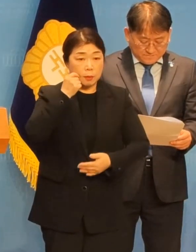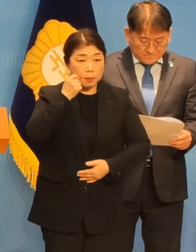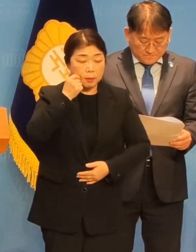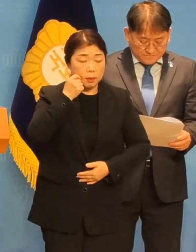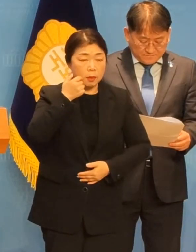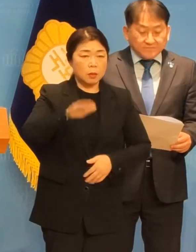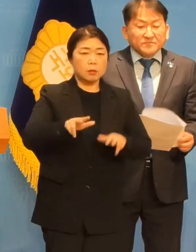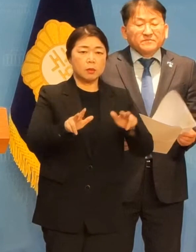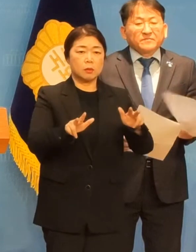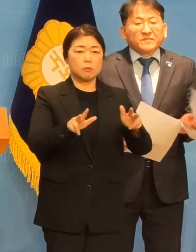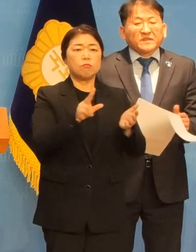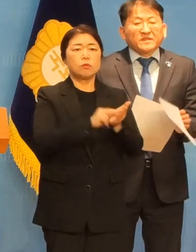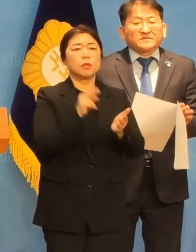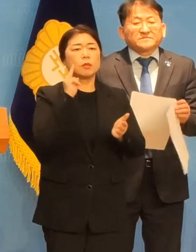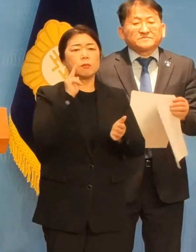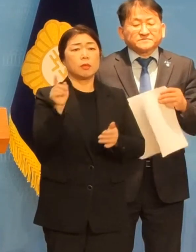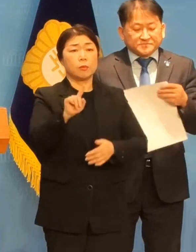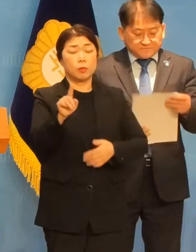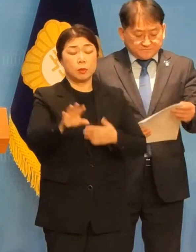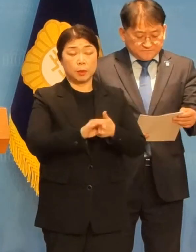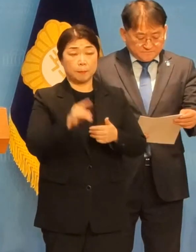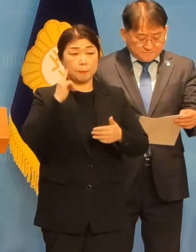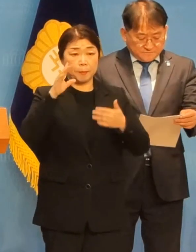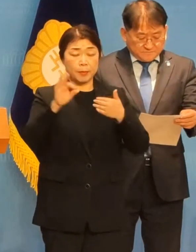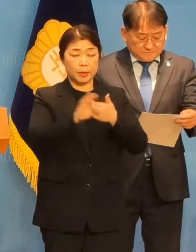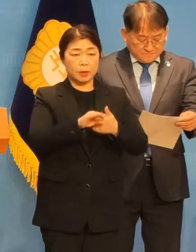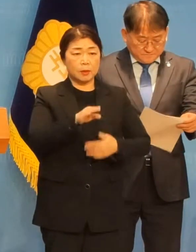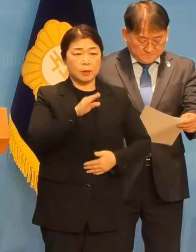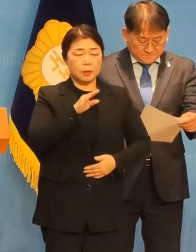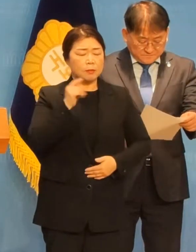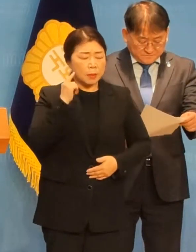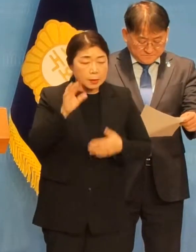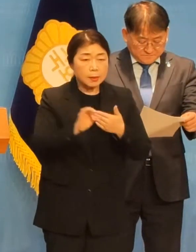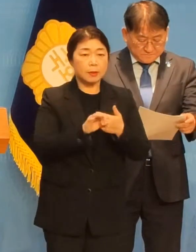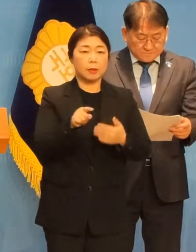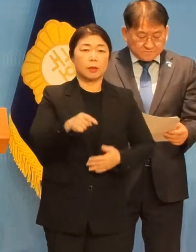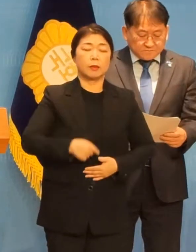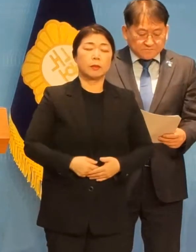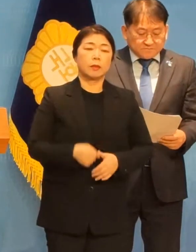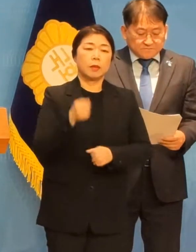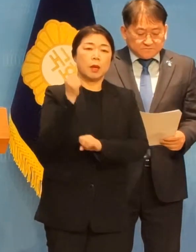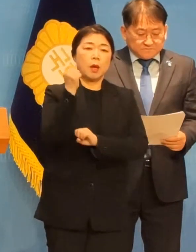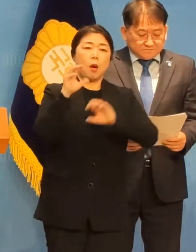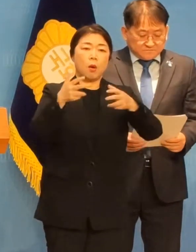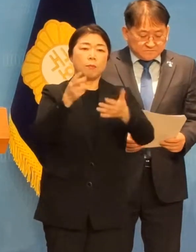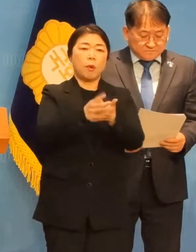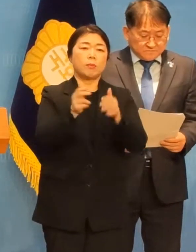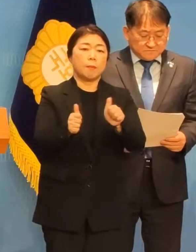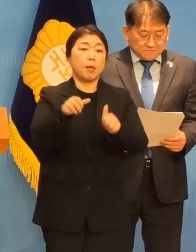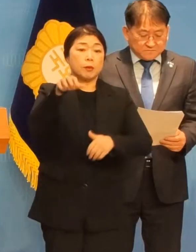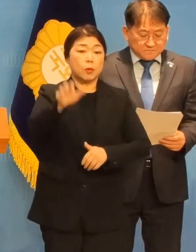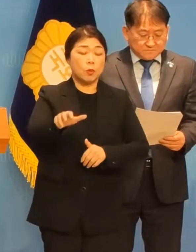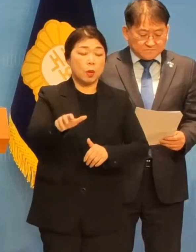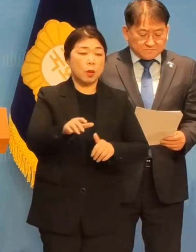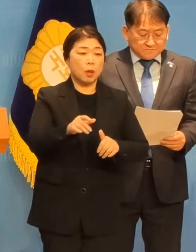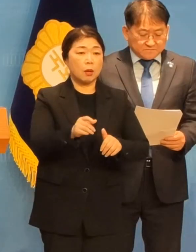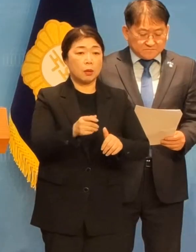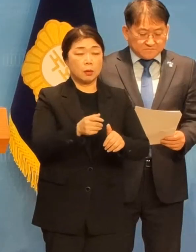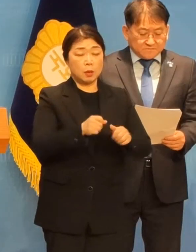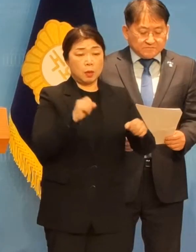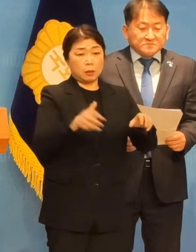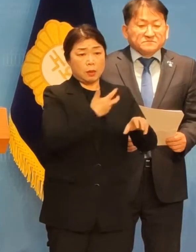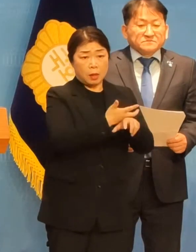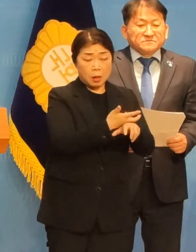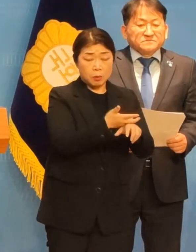지금부터입니다. 만일 정말 그래서는 안 되지만 헌법재판소가 내란 전담 재판